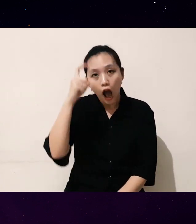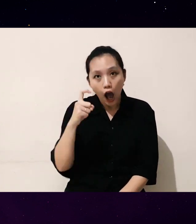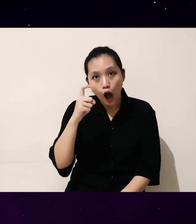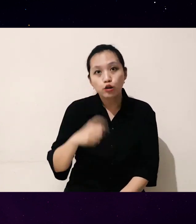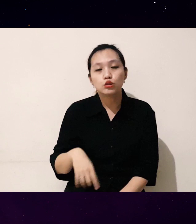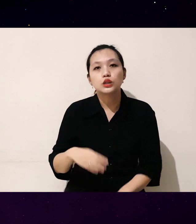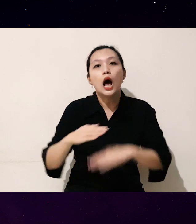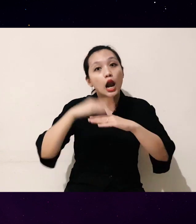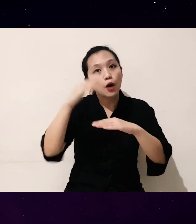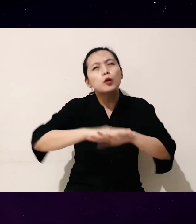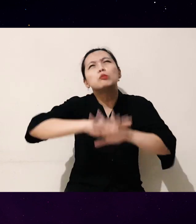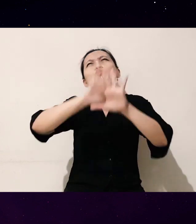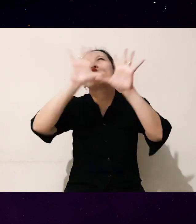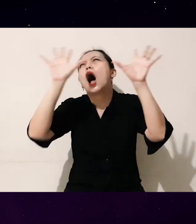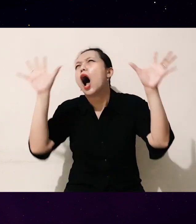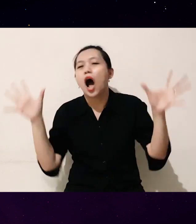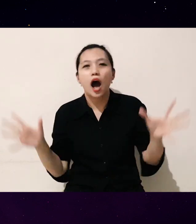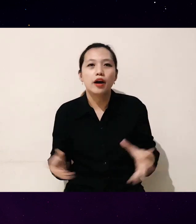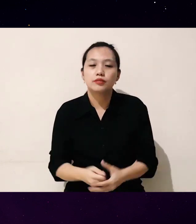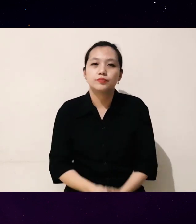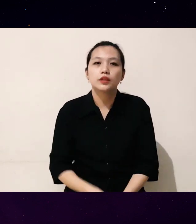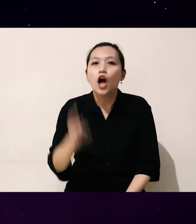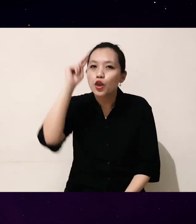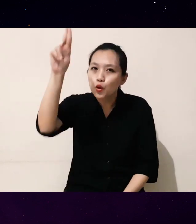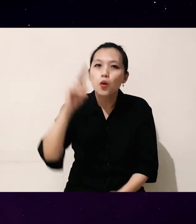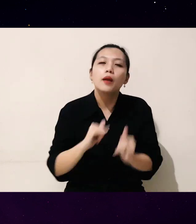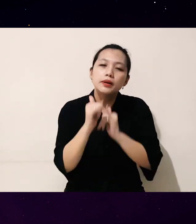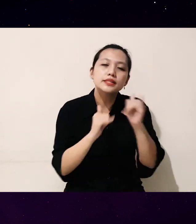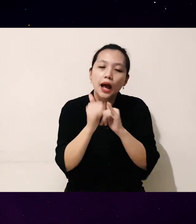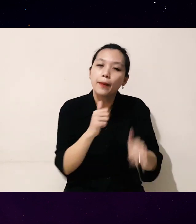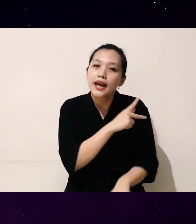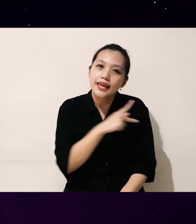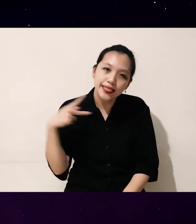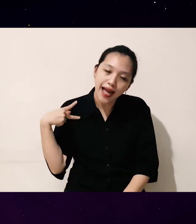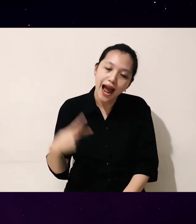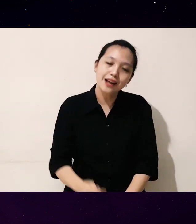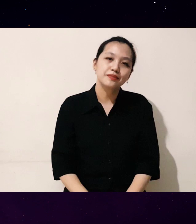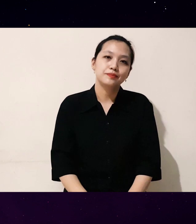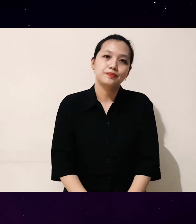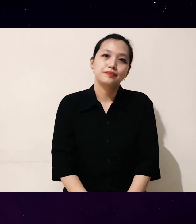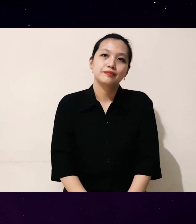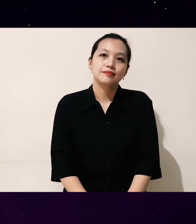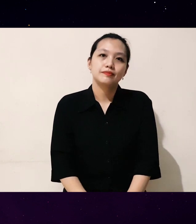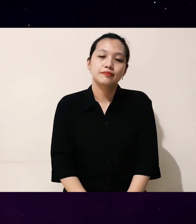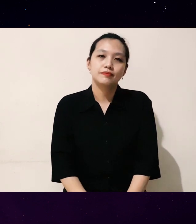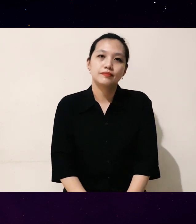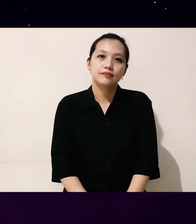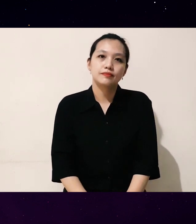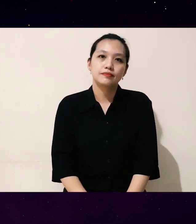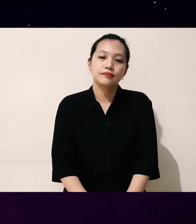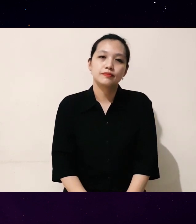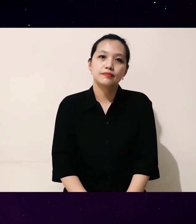besar daripada iman kita saat kita menghadapi tantangan dalam kehidupan kita. Karena Tuhan beserta dengan